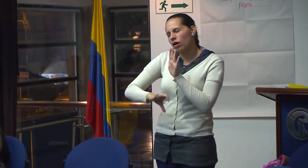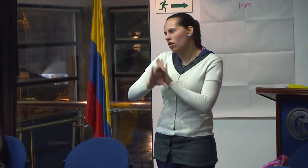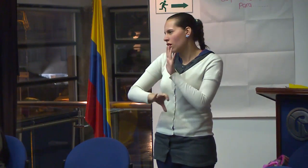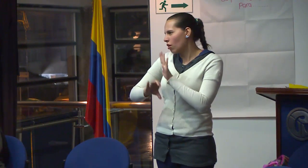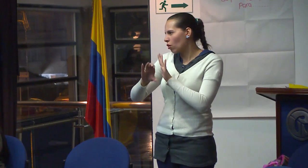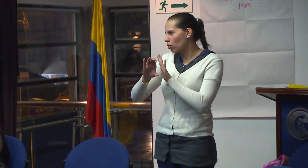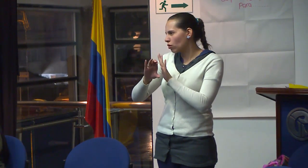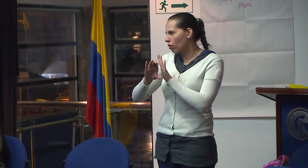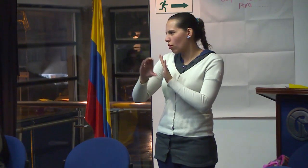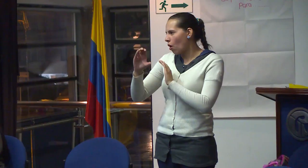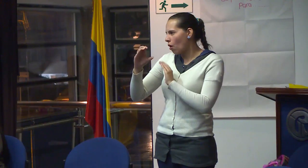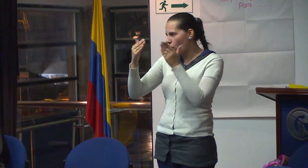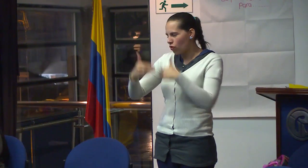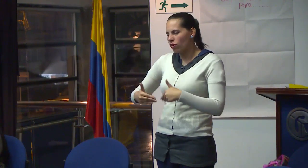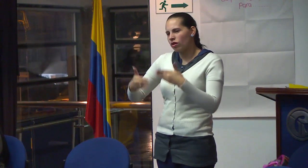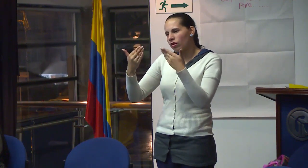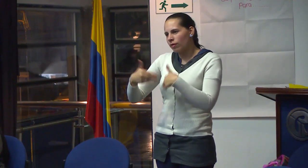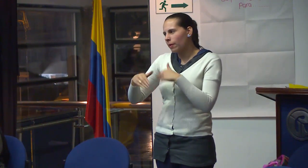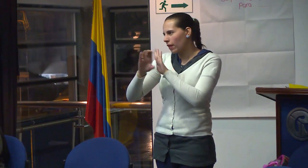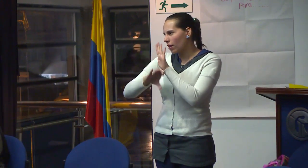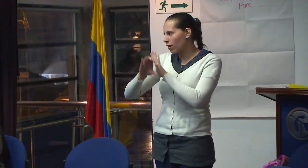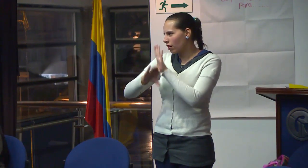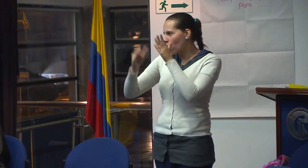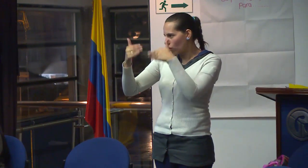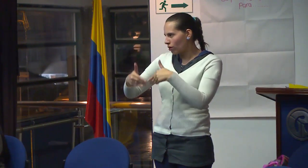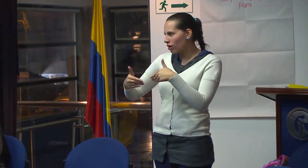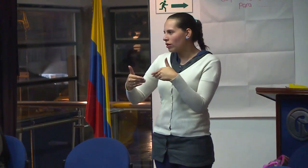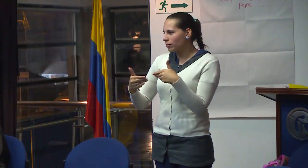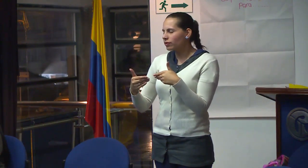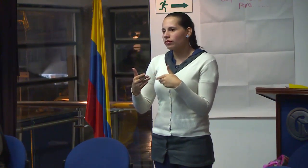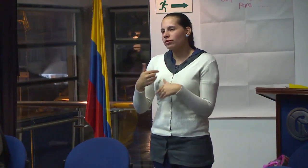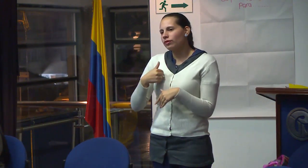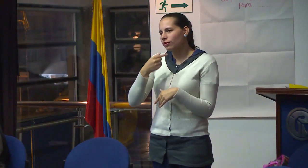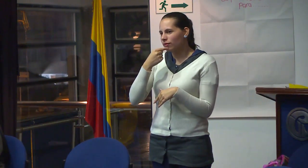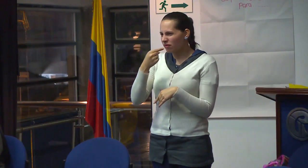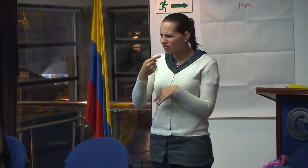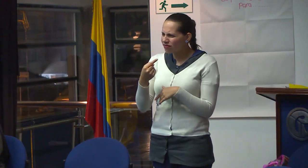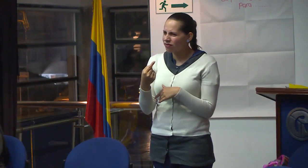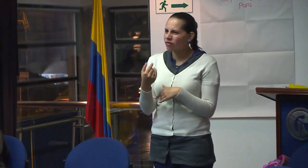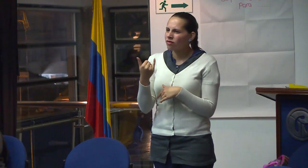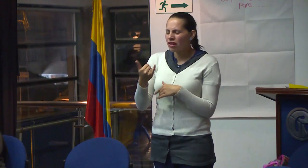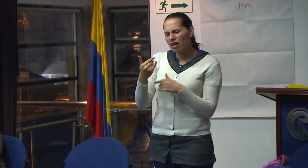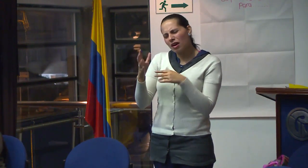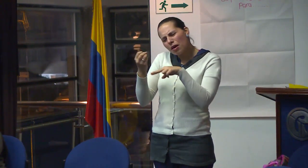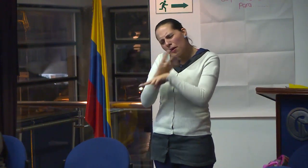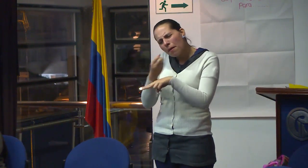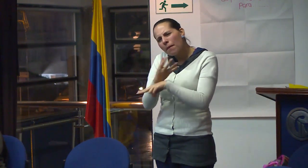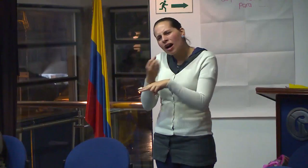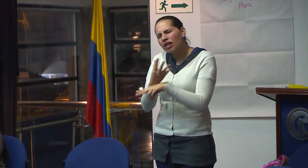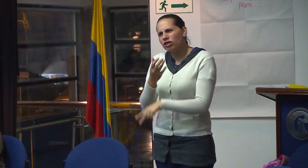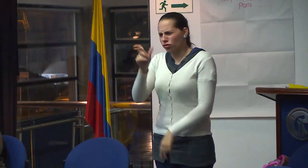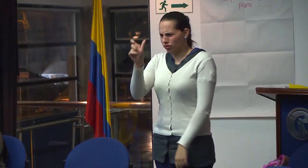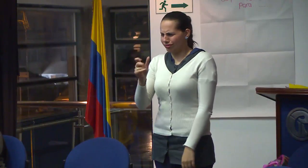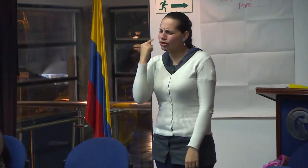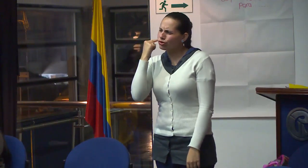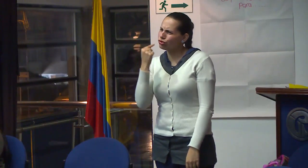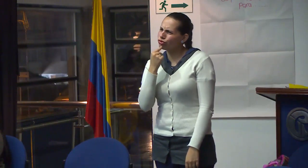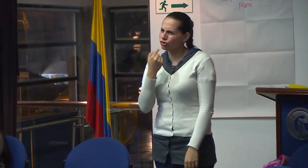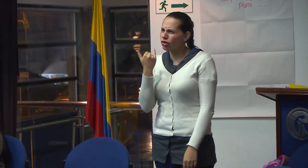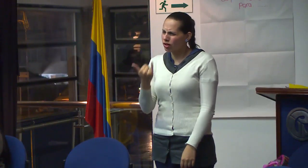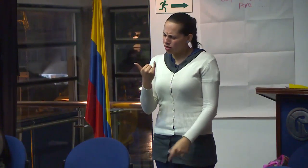que es el currículo explícito, un currículo oculto. Entonces desde allí el maestro sordo también tiene un gran impacto en esos